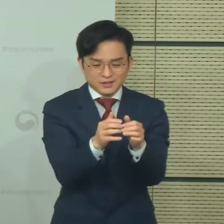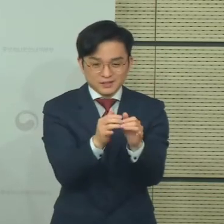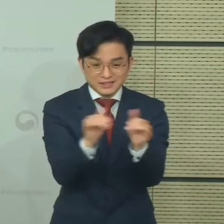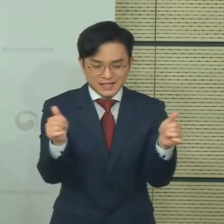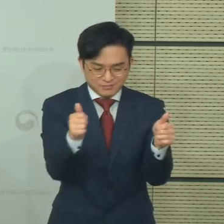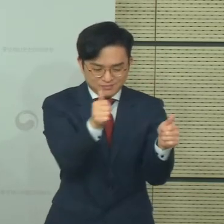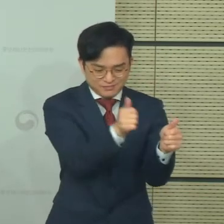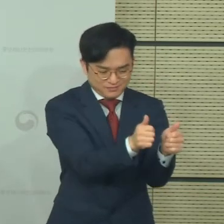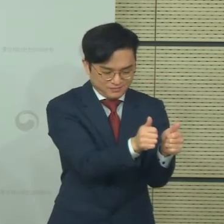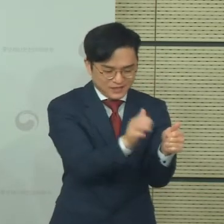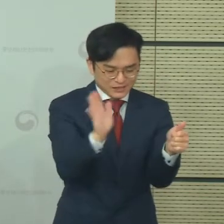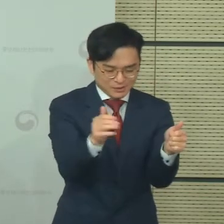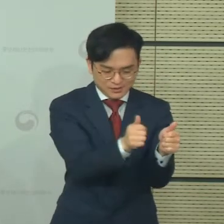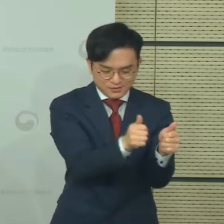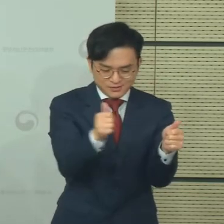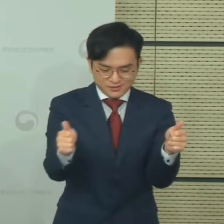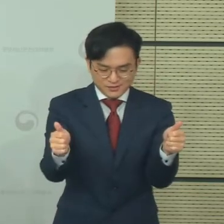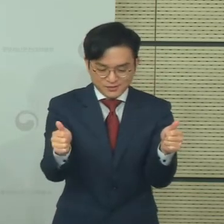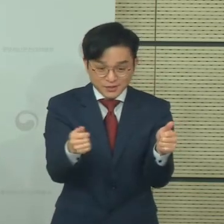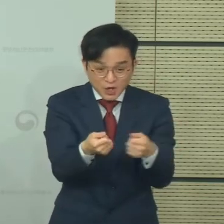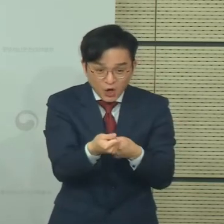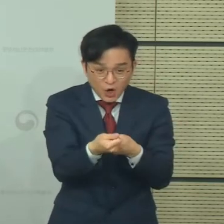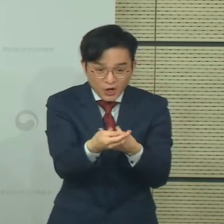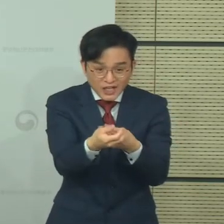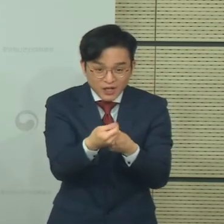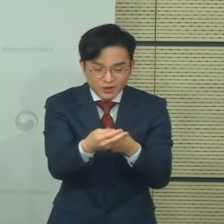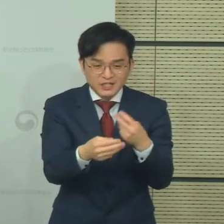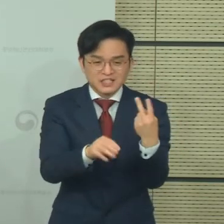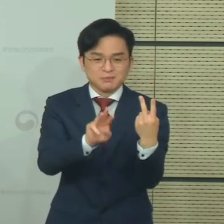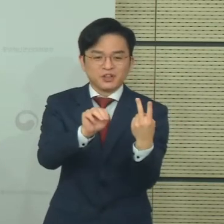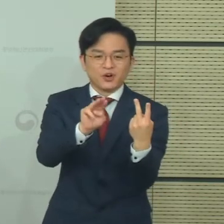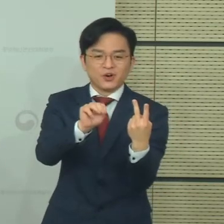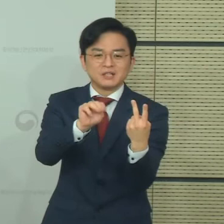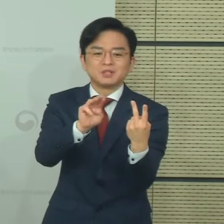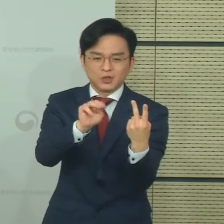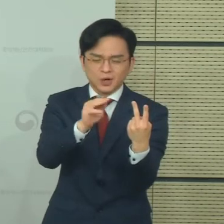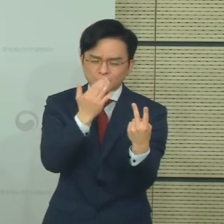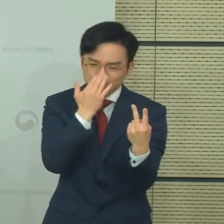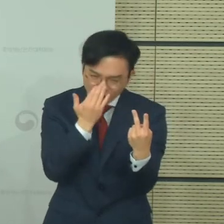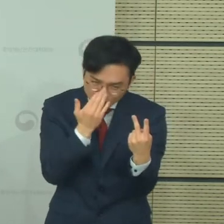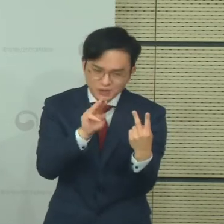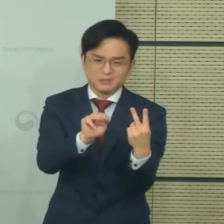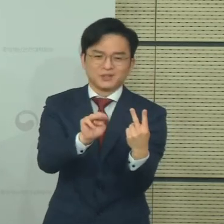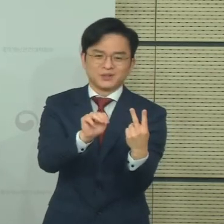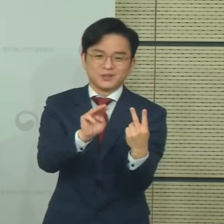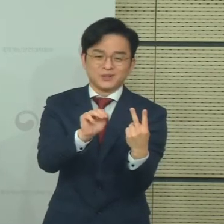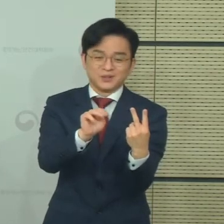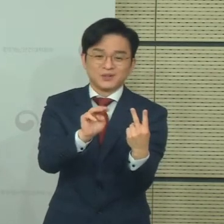이제 메시지를 드리고 있습니다. 그래서 근데 산책 같은 경우에는